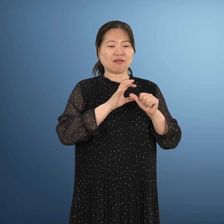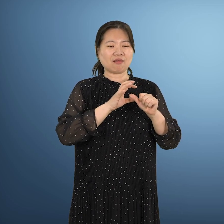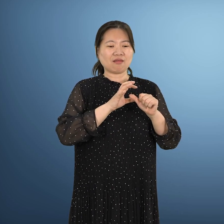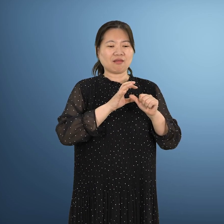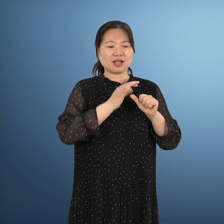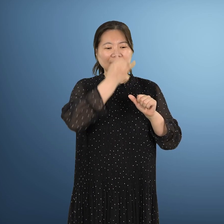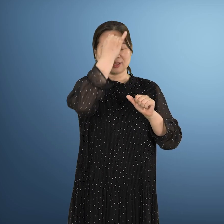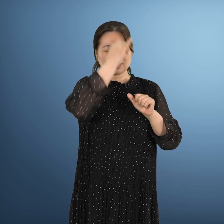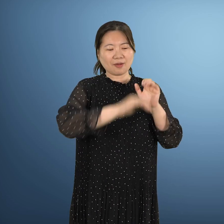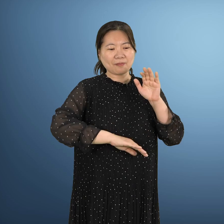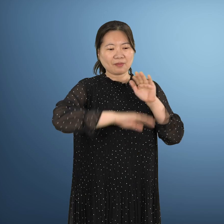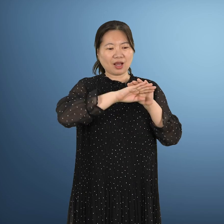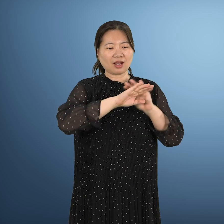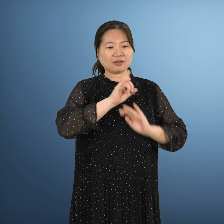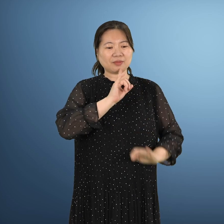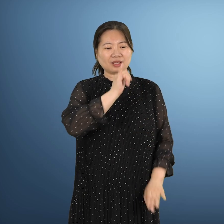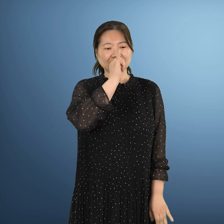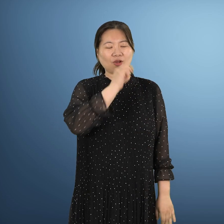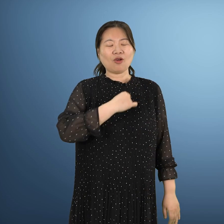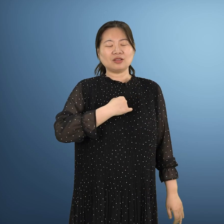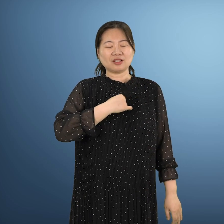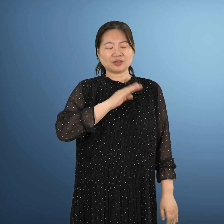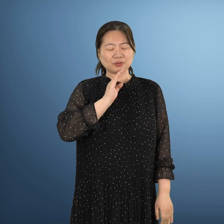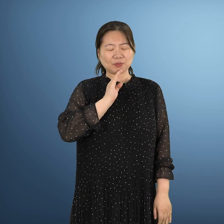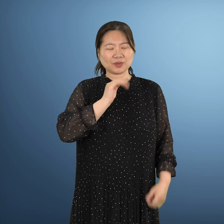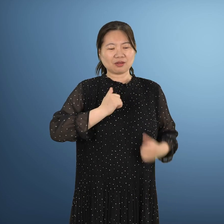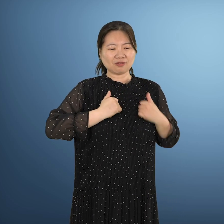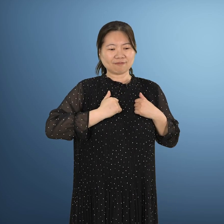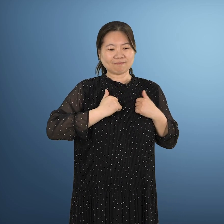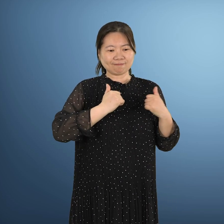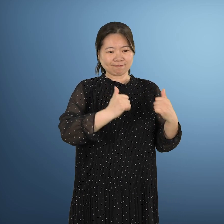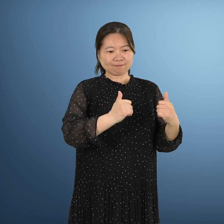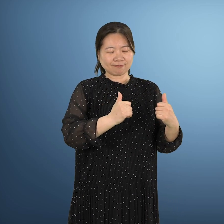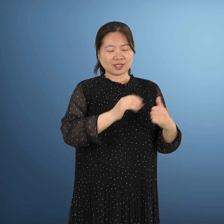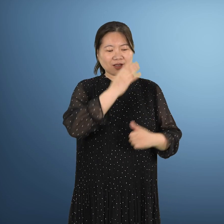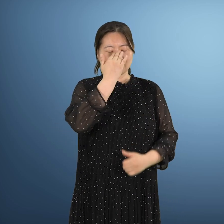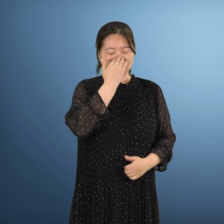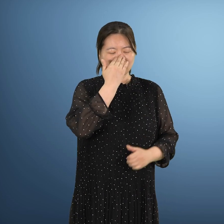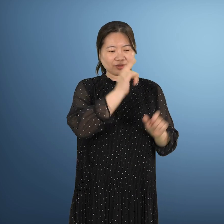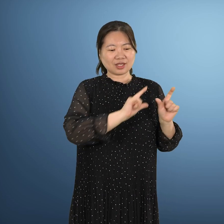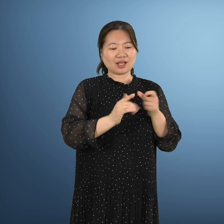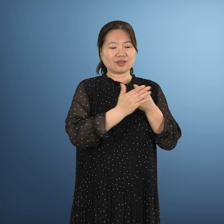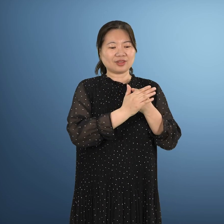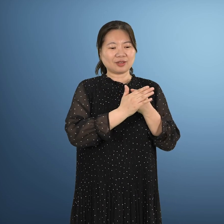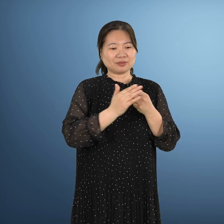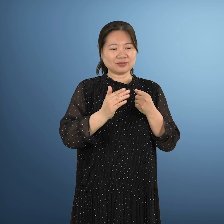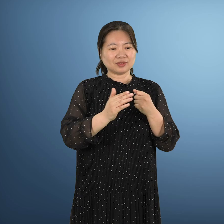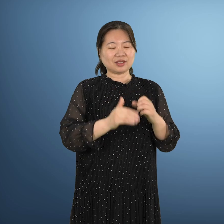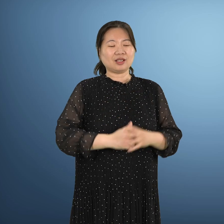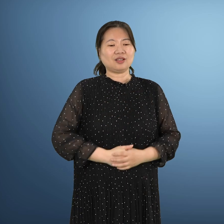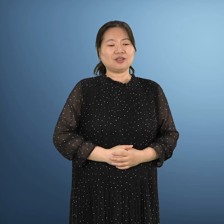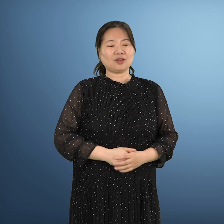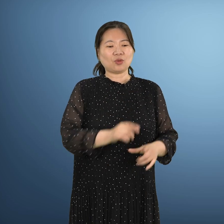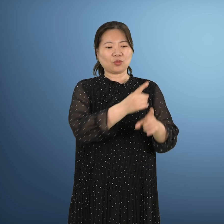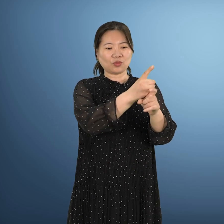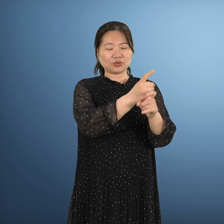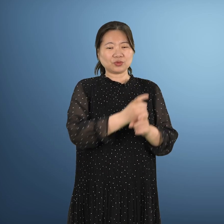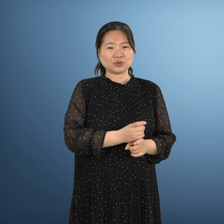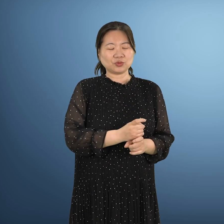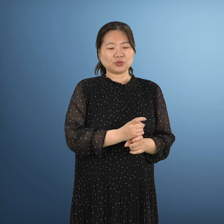득도하는 것을 얘기합니다. 내가 열심히 선하게 살아서